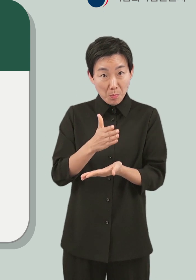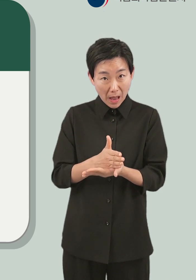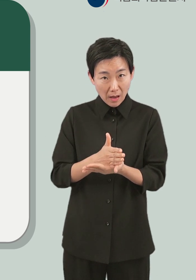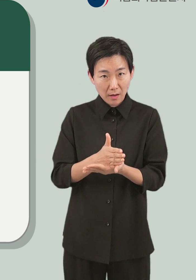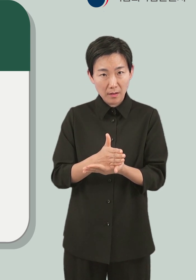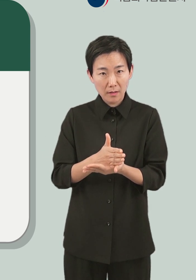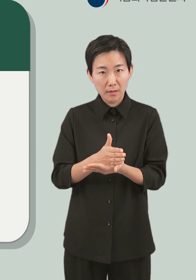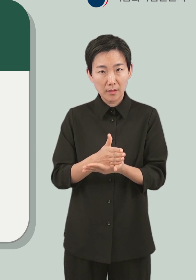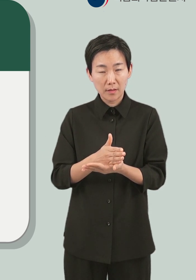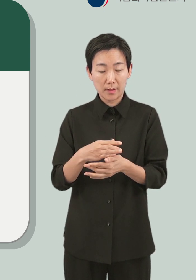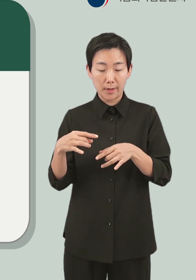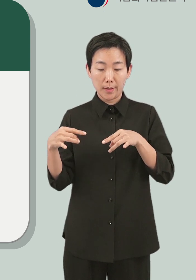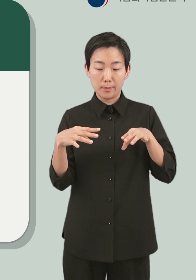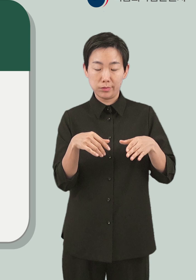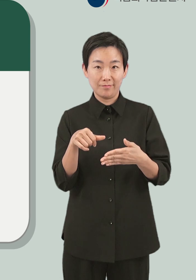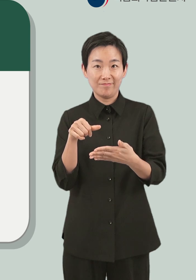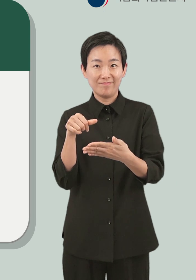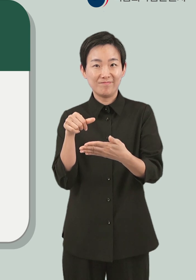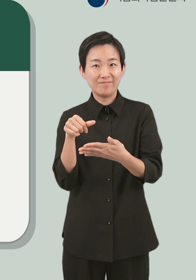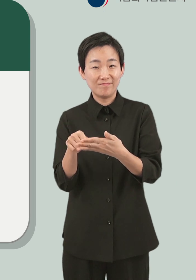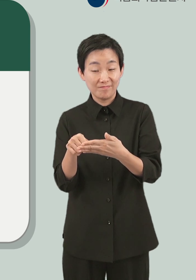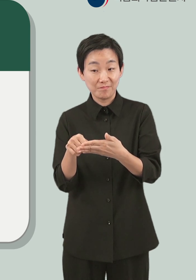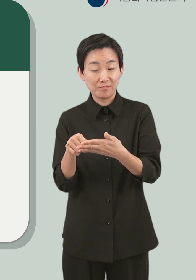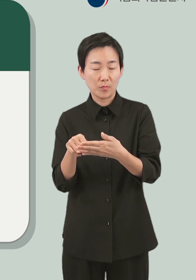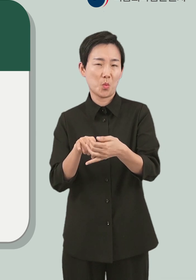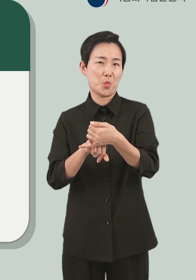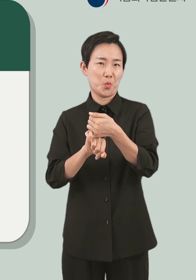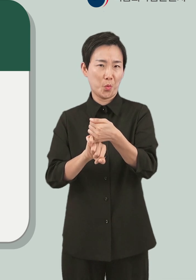구역에서는 반드시 블루투스 기능을 꺼야 합니다.